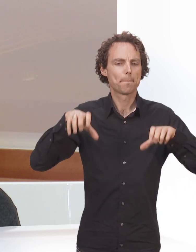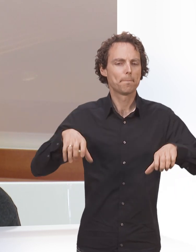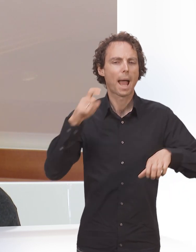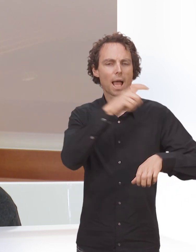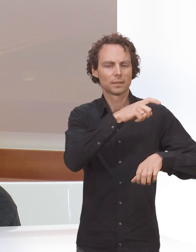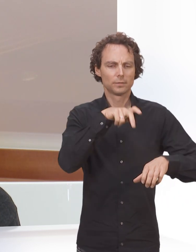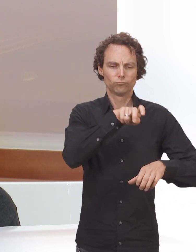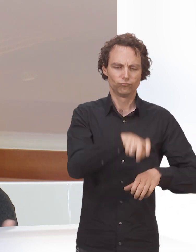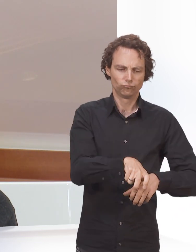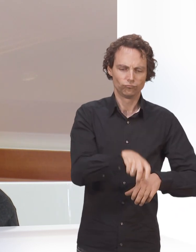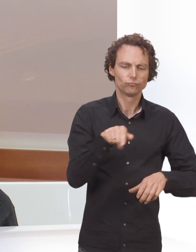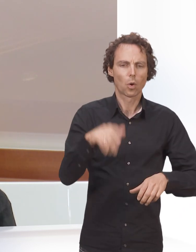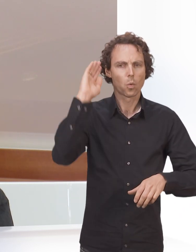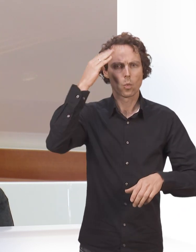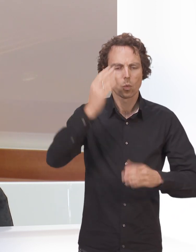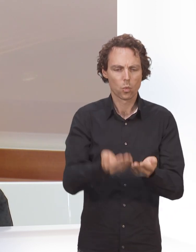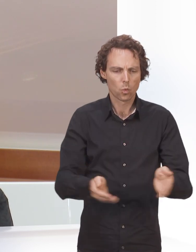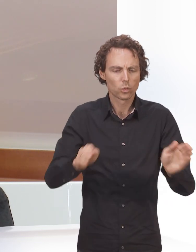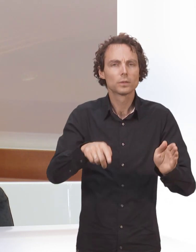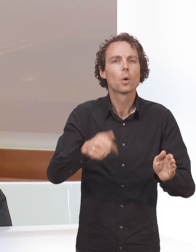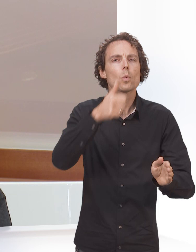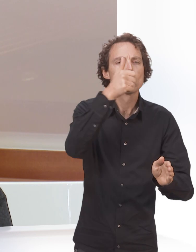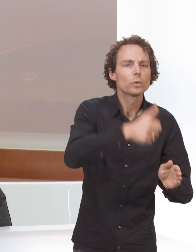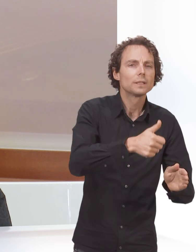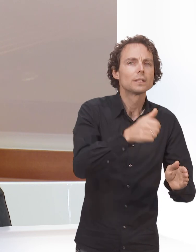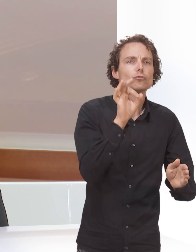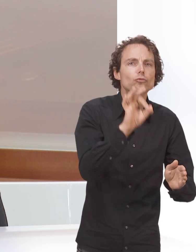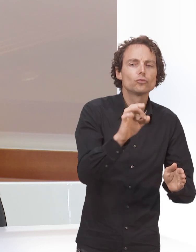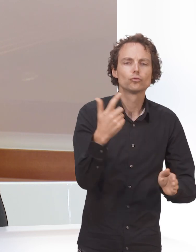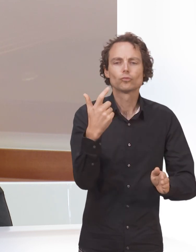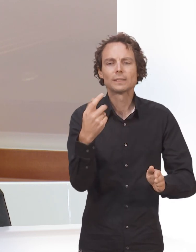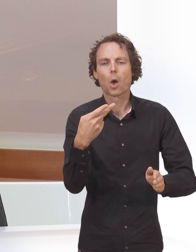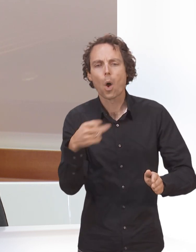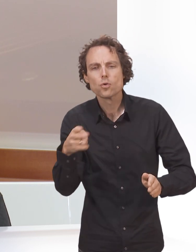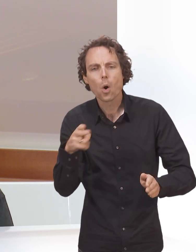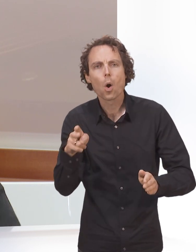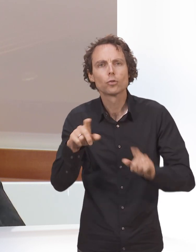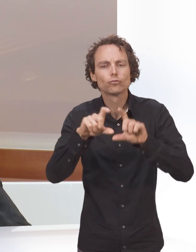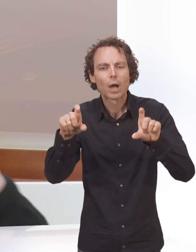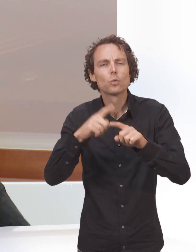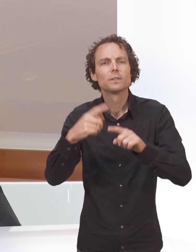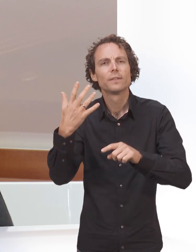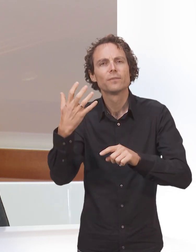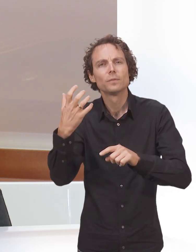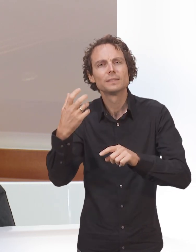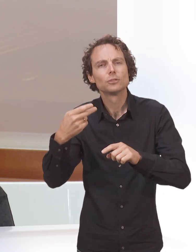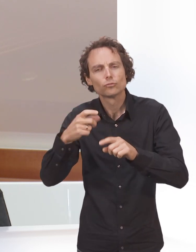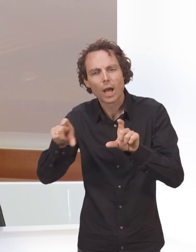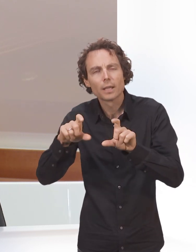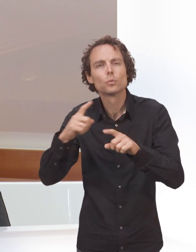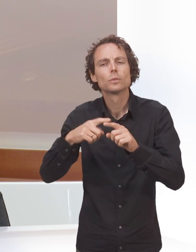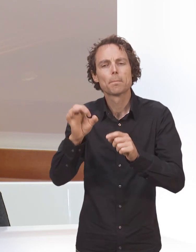gesessen. Mit dem Hut, da waren etwa 120, 150 Euro Scheine und Münzen drin und hat ein Schild vor mir,